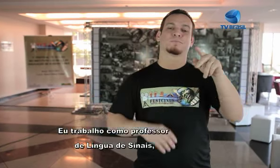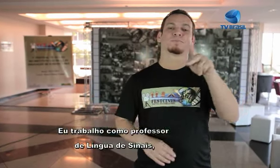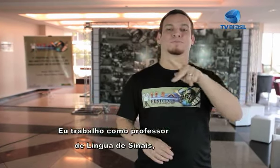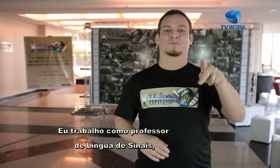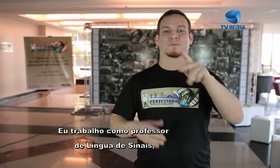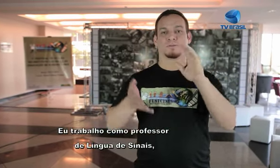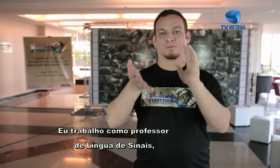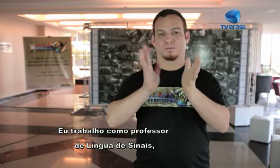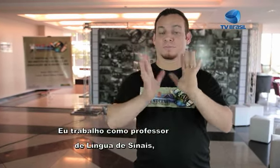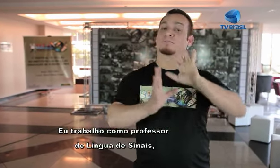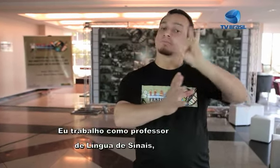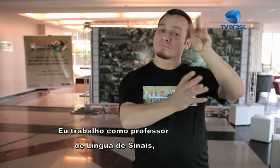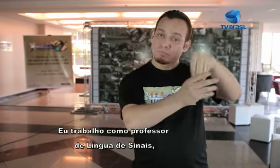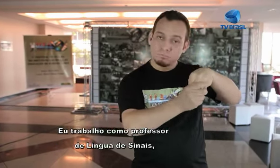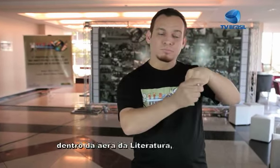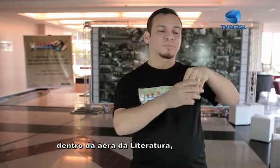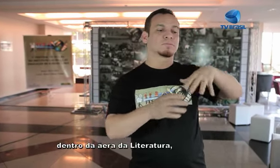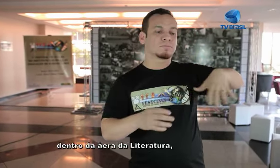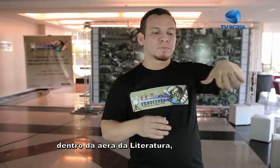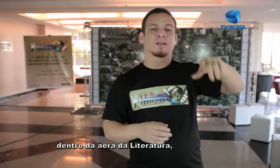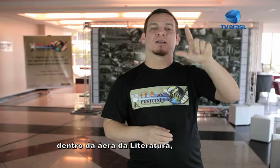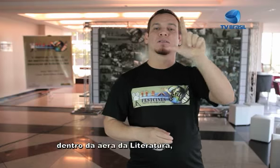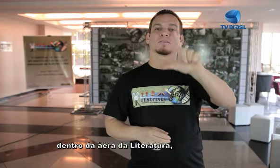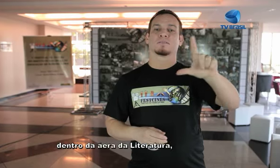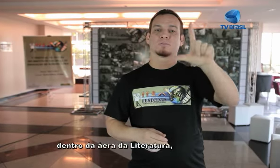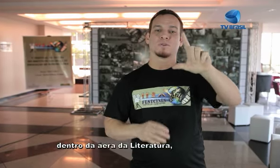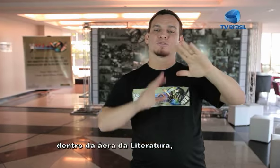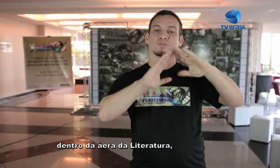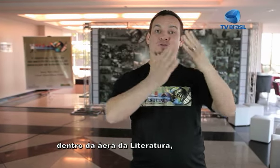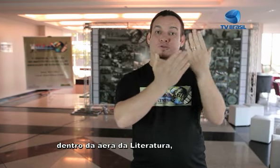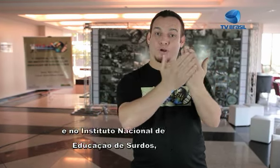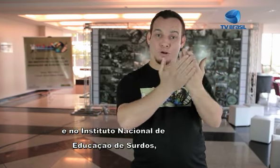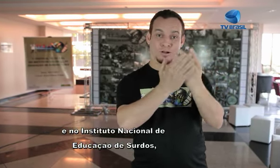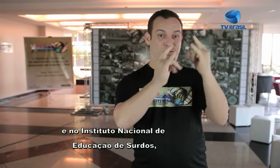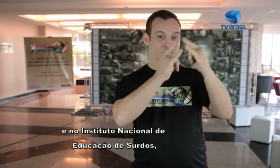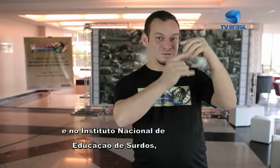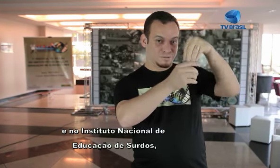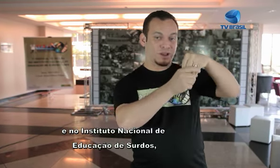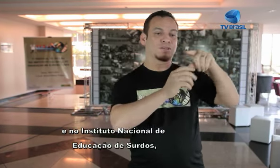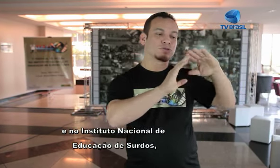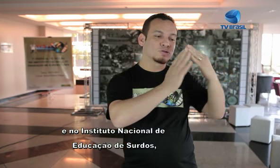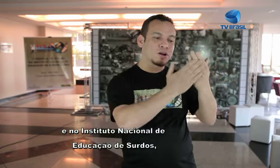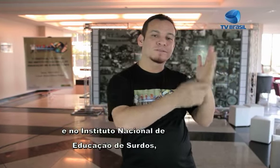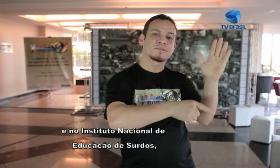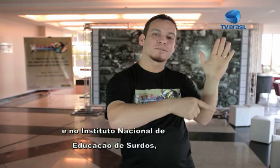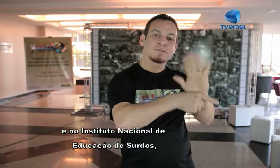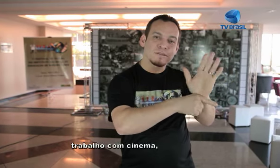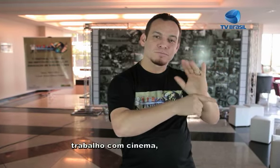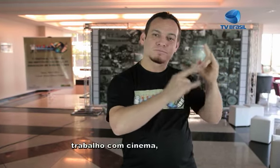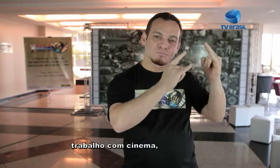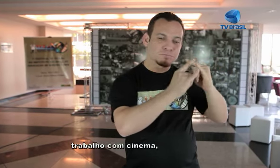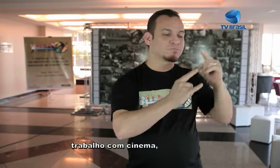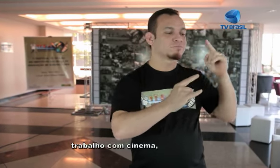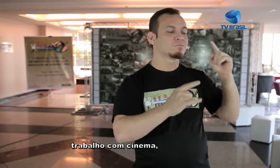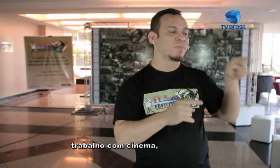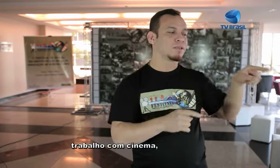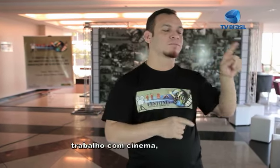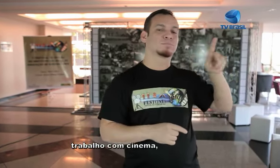língua de sinais dentro da área da literatura no Instituto Nacional de Educação de Surdos e trabalho com cinema, juntamente